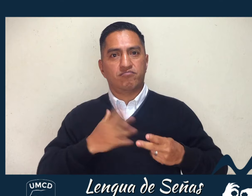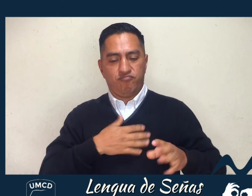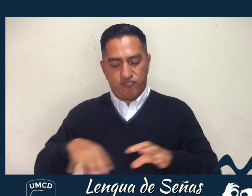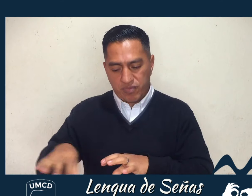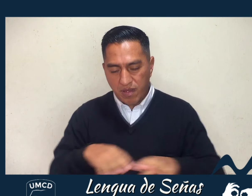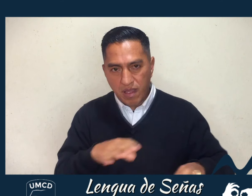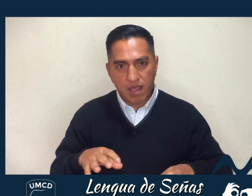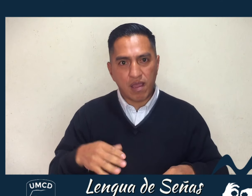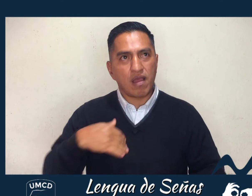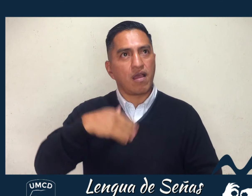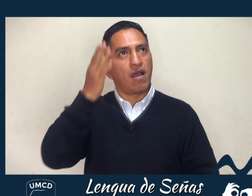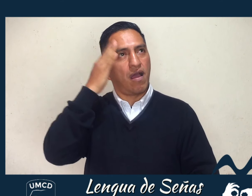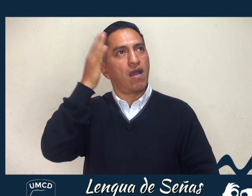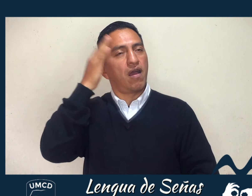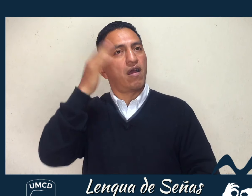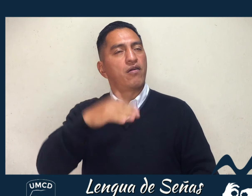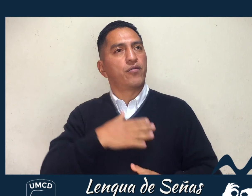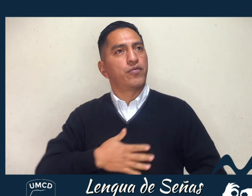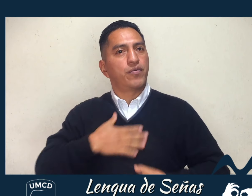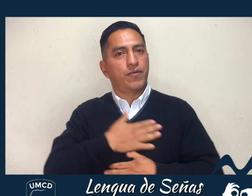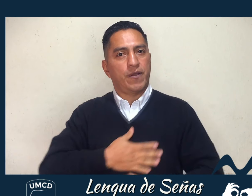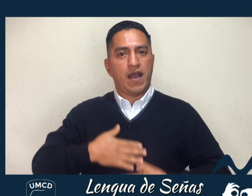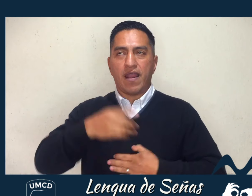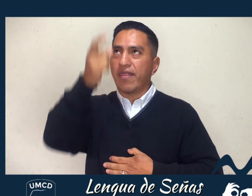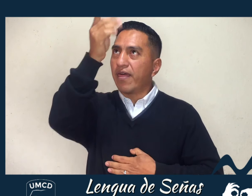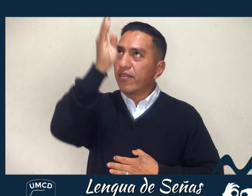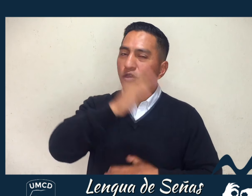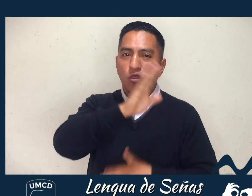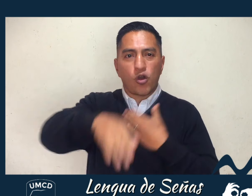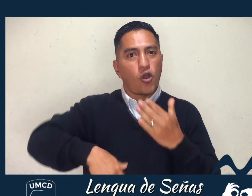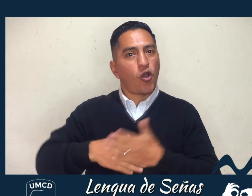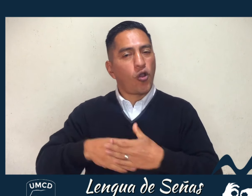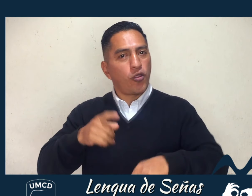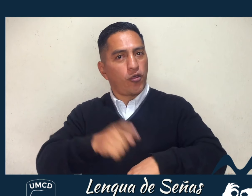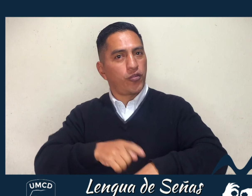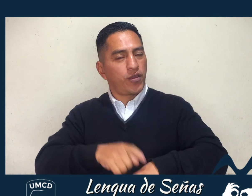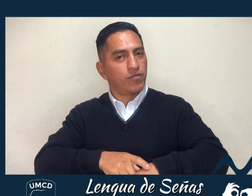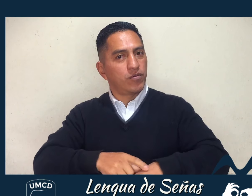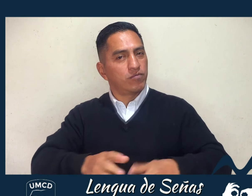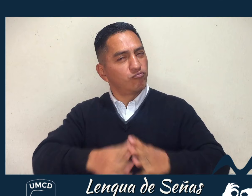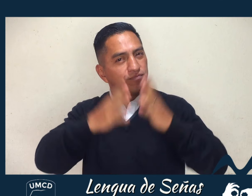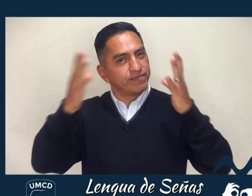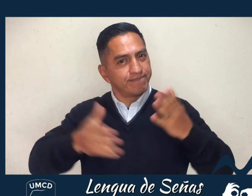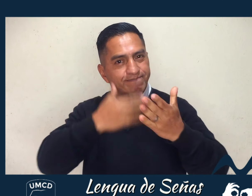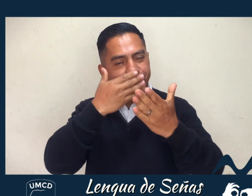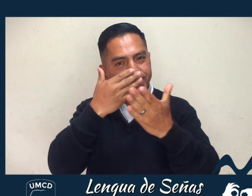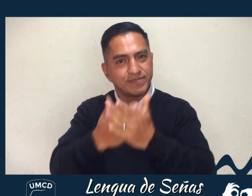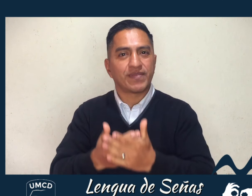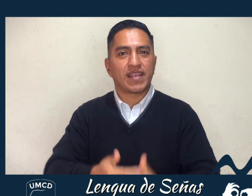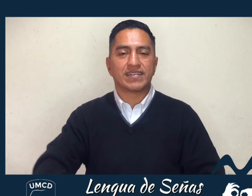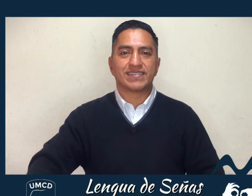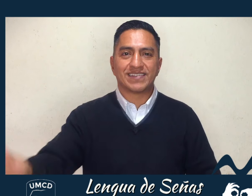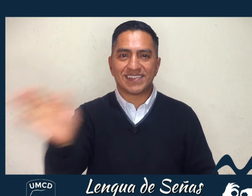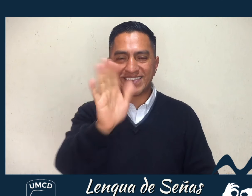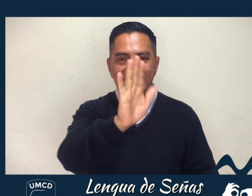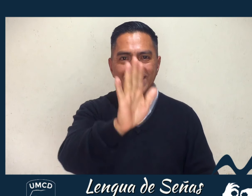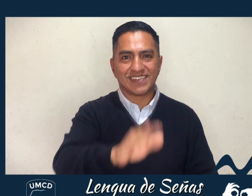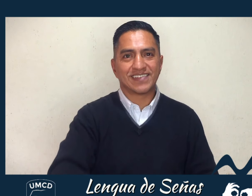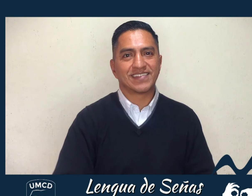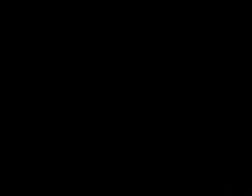de nuestra vida, de tal forma que le agrademos a Él en todo tiempo. Muchas gracias, hasta luego.